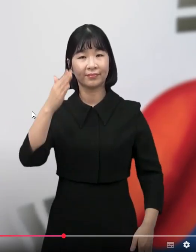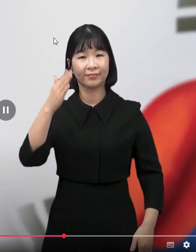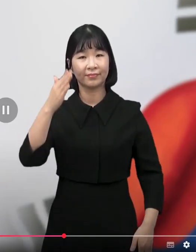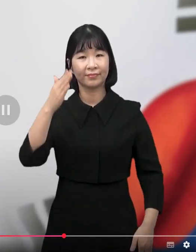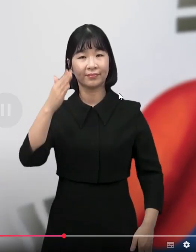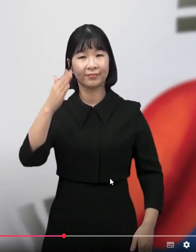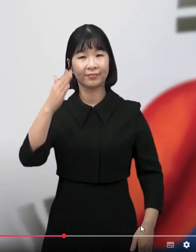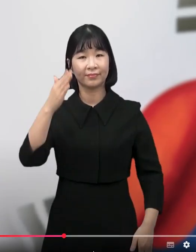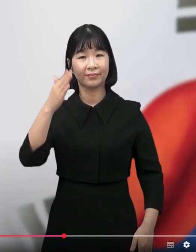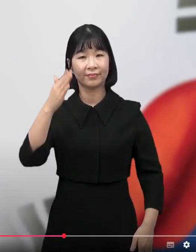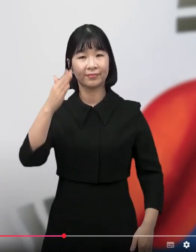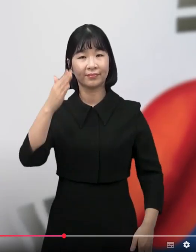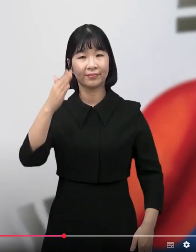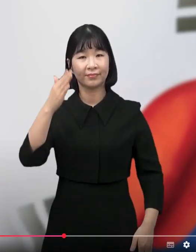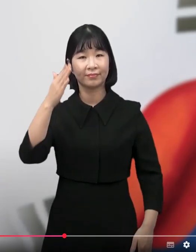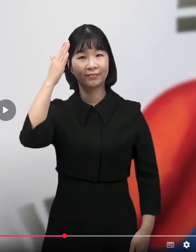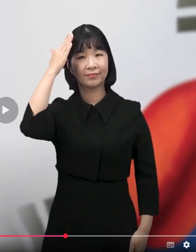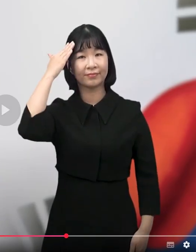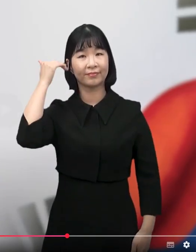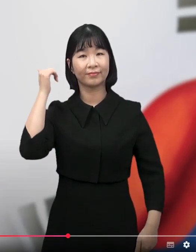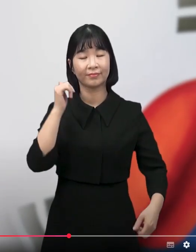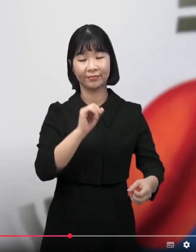우리나라 전체 국토죠.